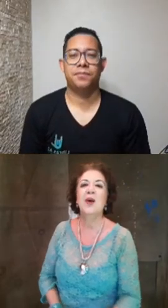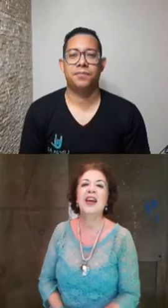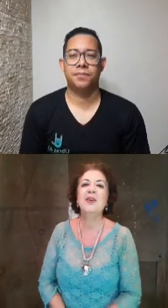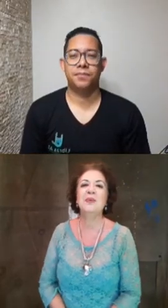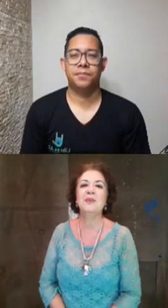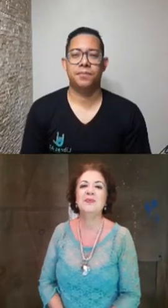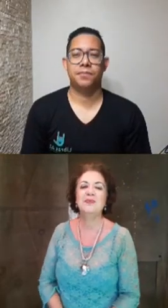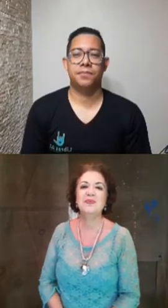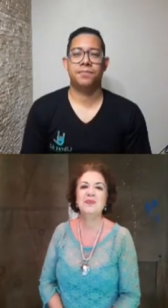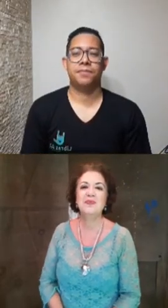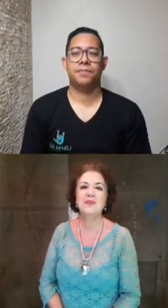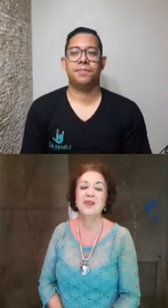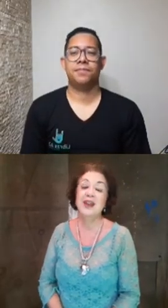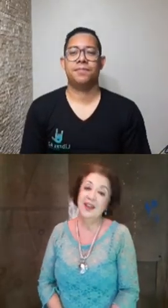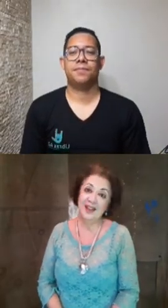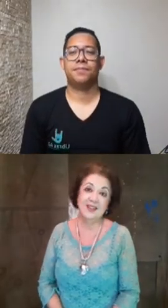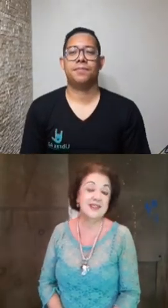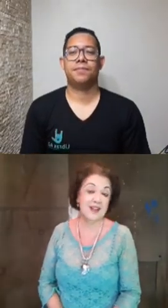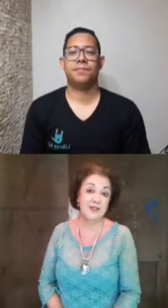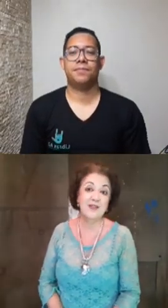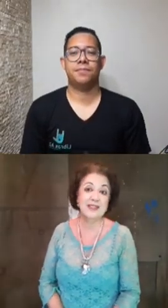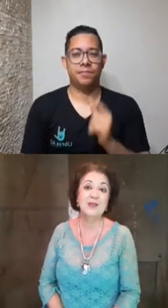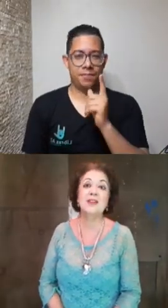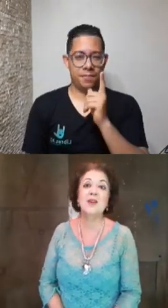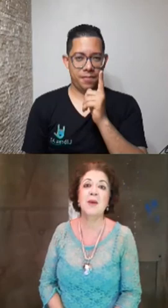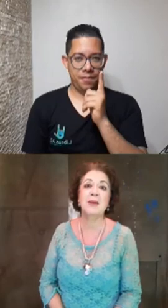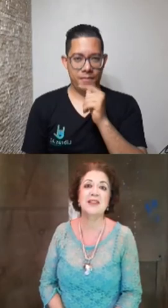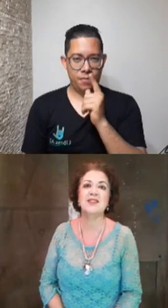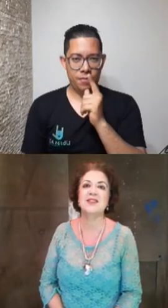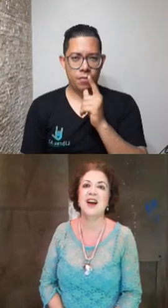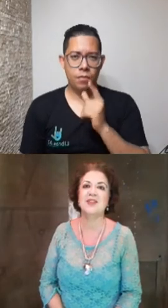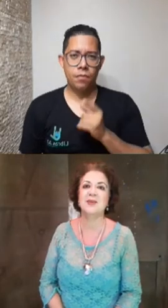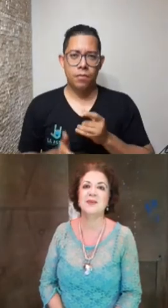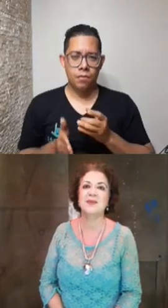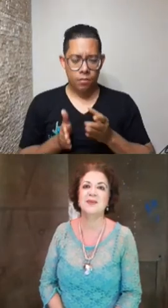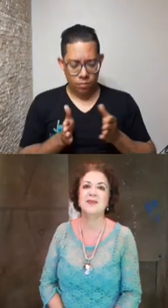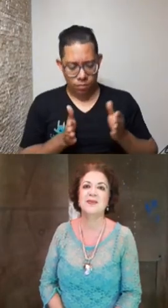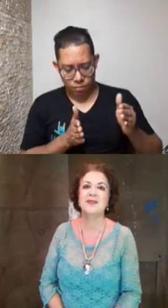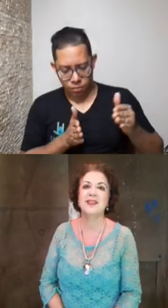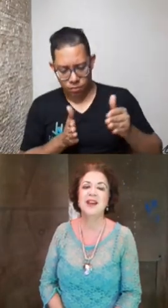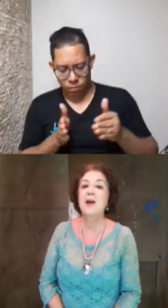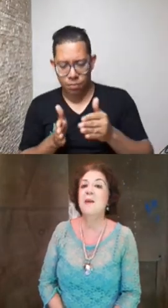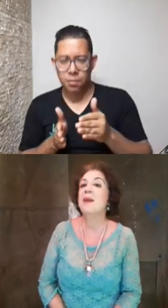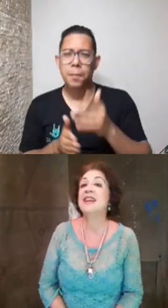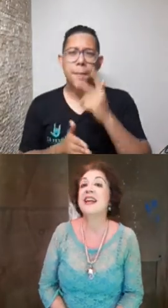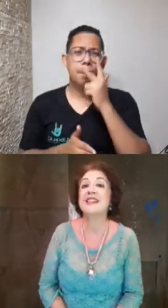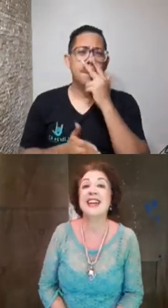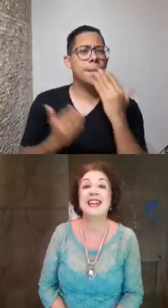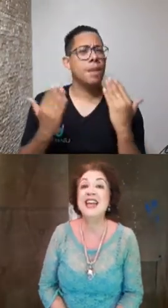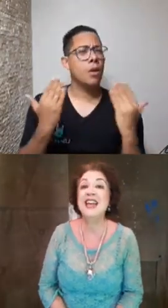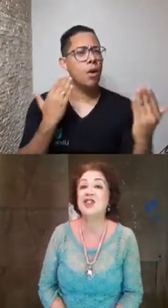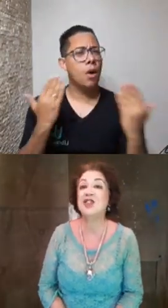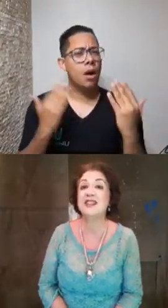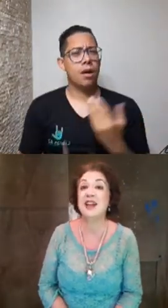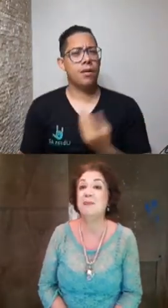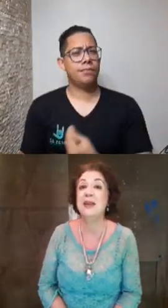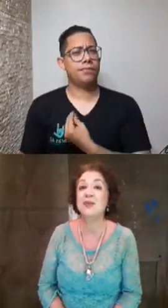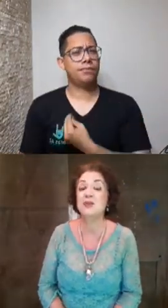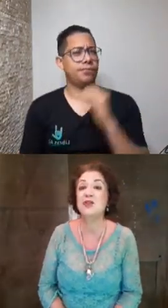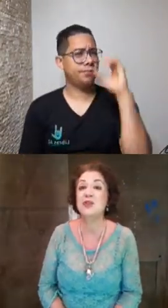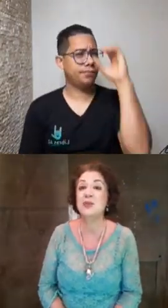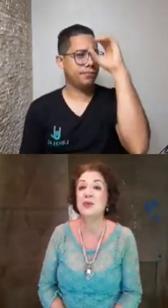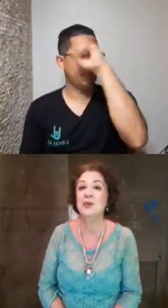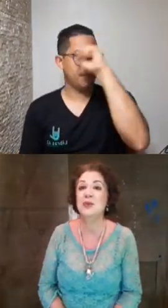O rio, ele estava fazendo o seu aprendizado, mas as areias já